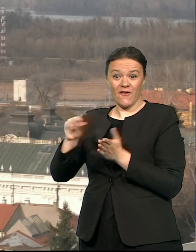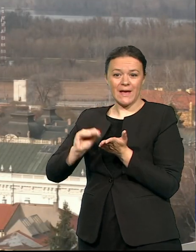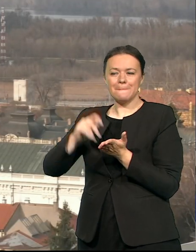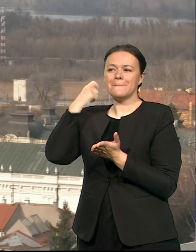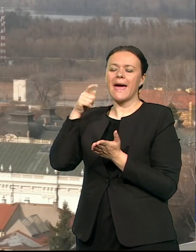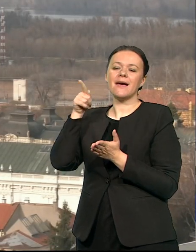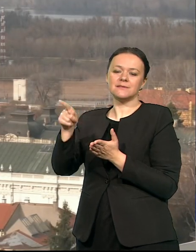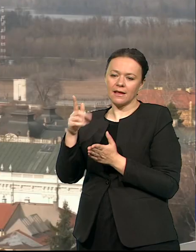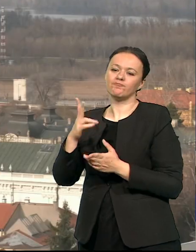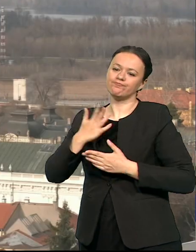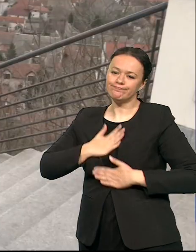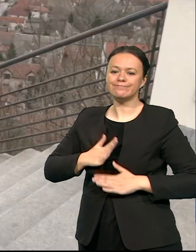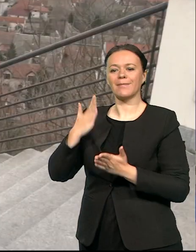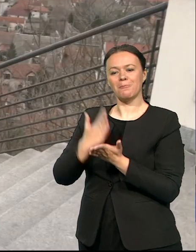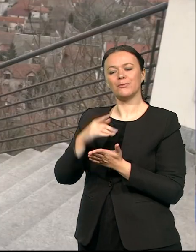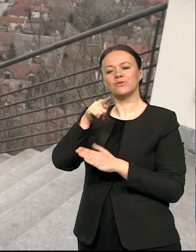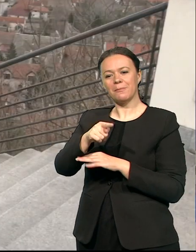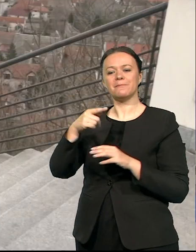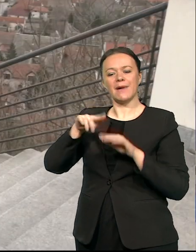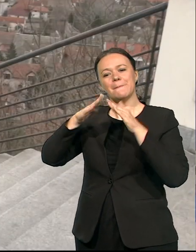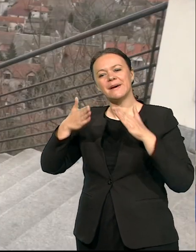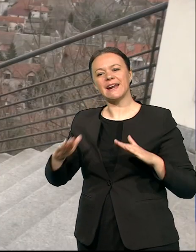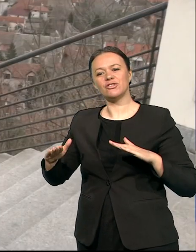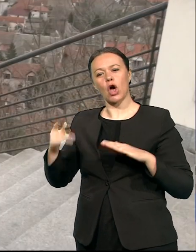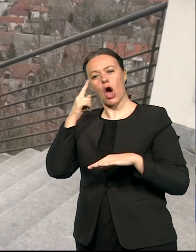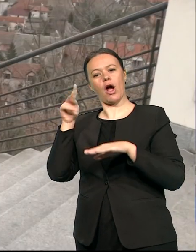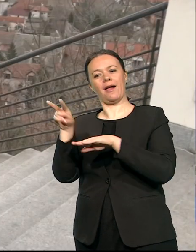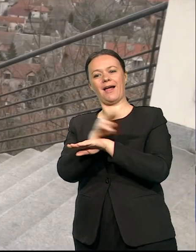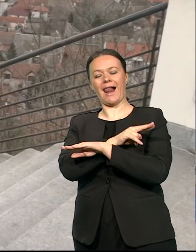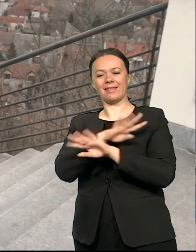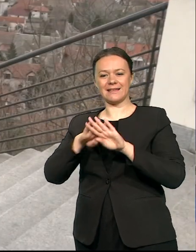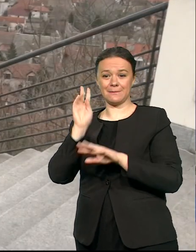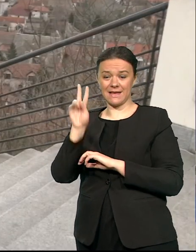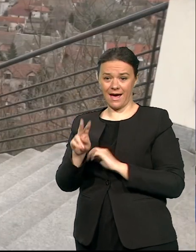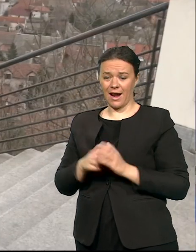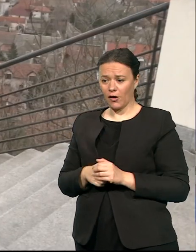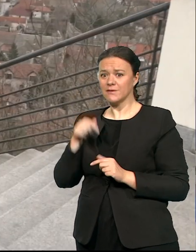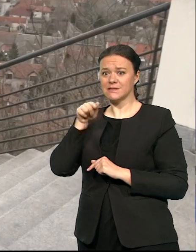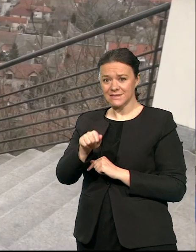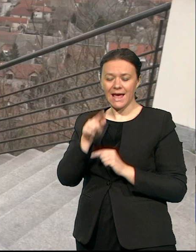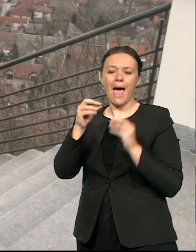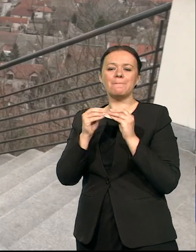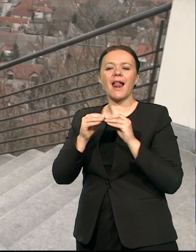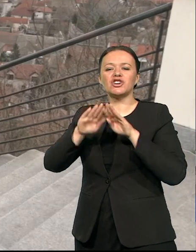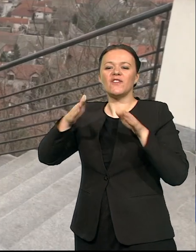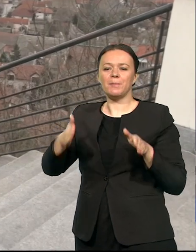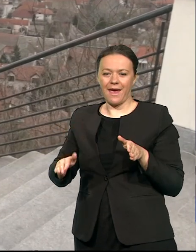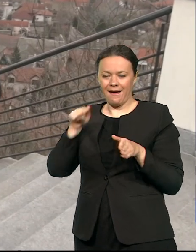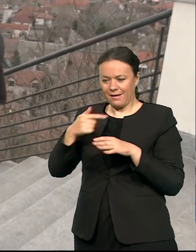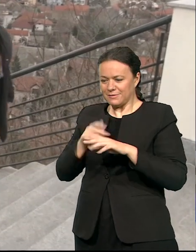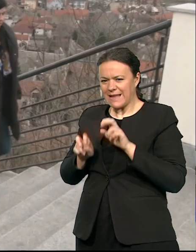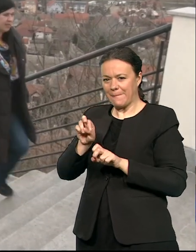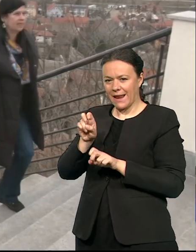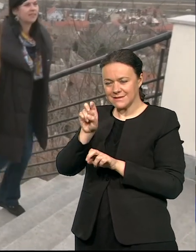zauvek počiva na čeratu brdu iznad Karlovaca. Kada savladate ne baš mali broj stepenika ka Magarčevom bregu, bit ćete nagrađeni i